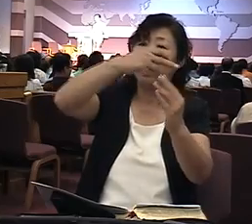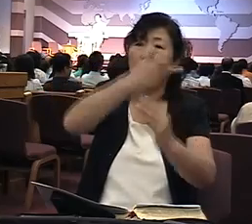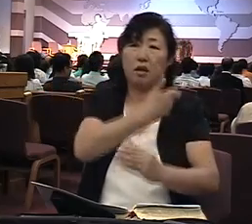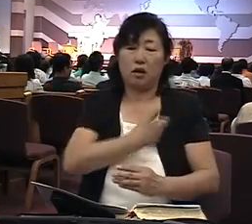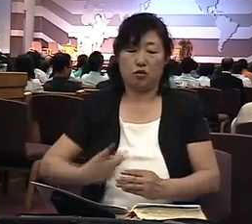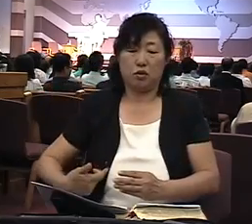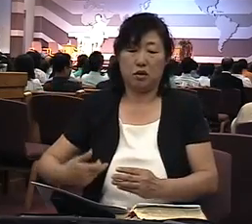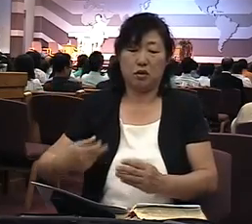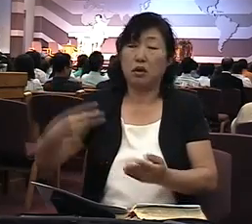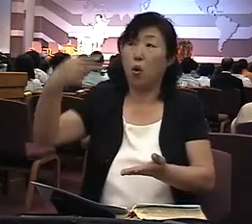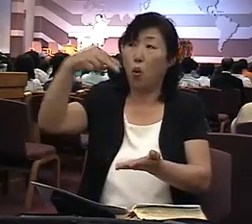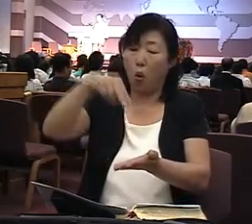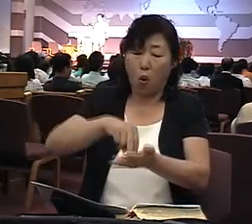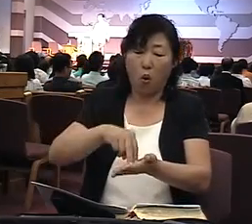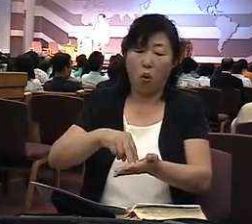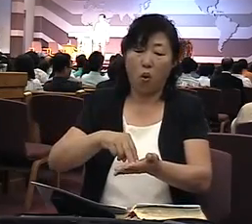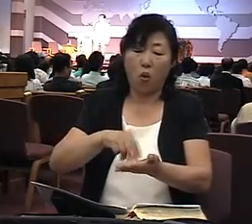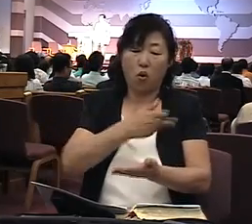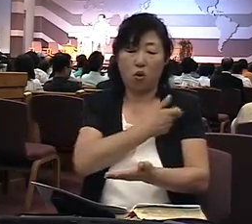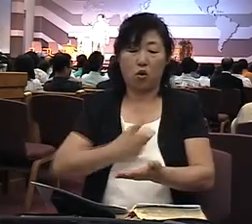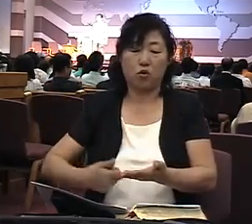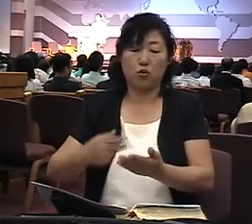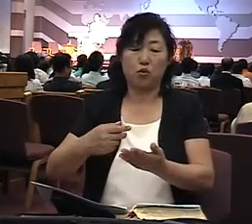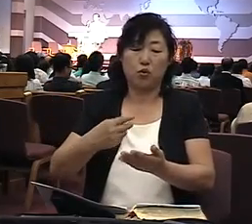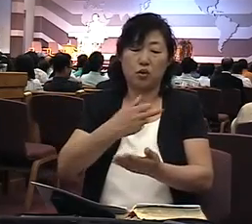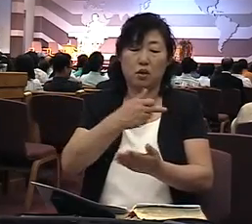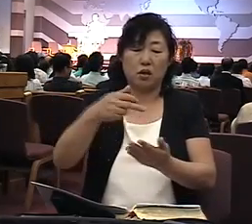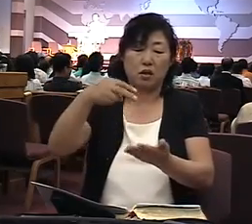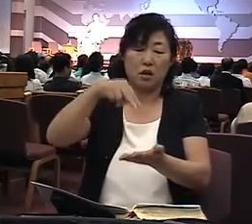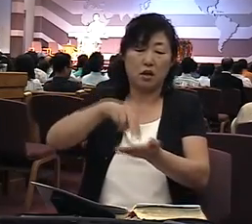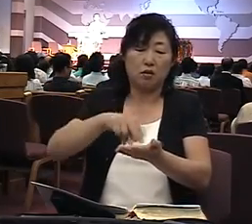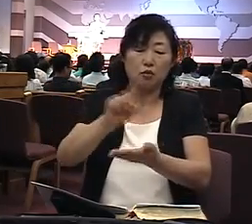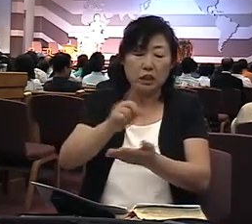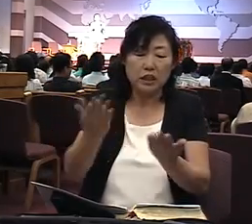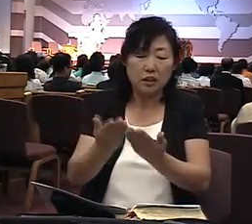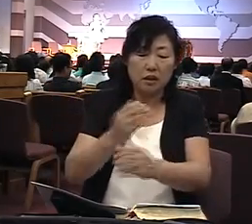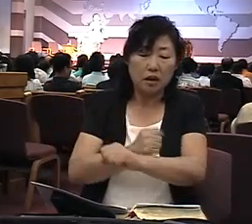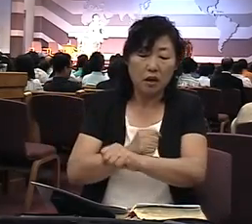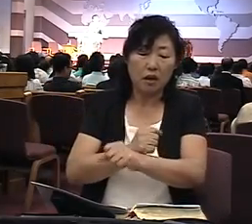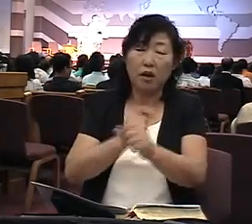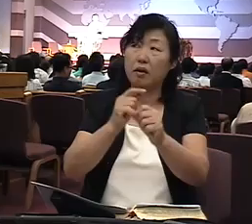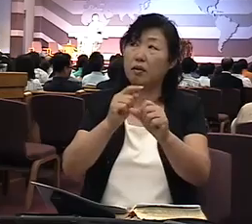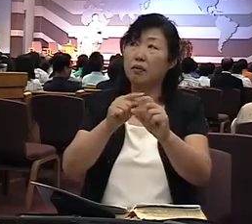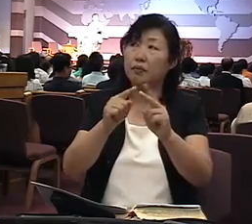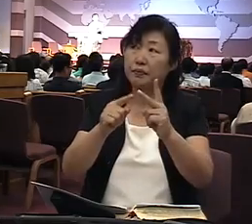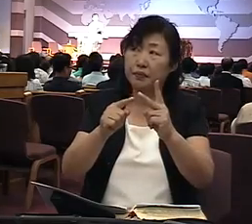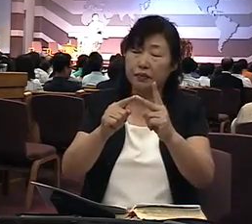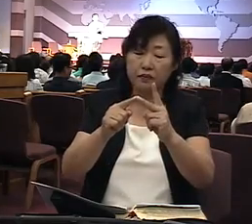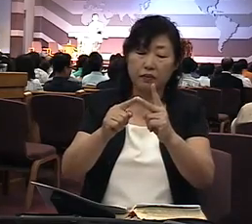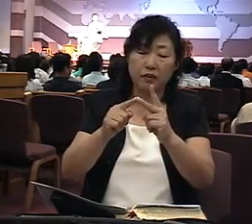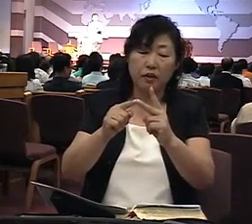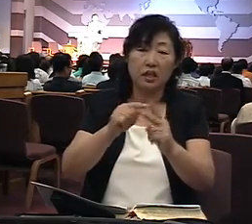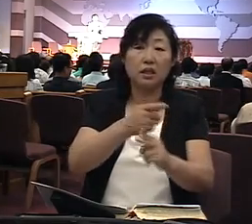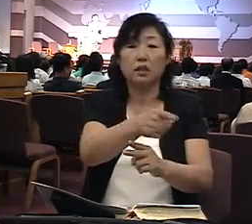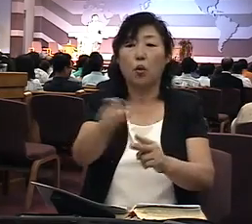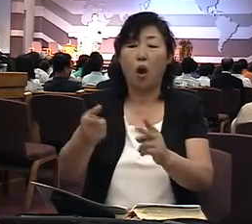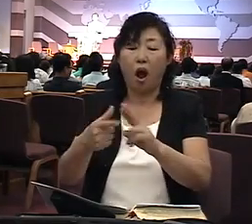세우십니다. 12제자를 세우셔가지고 무슨 일을 하는가? 그들과 함께 하십니다. 그들과 함께